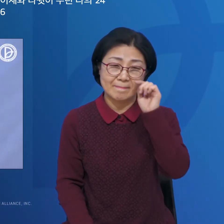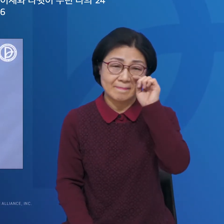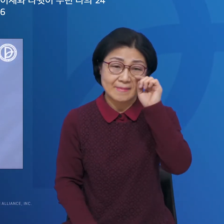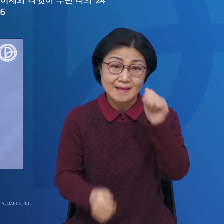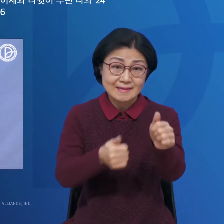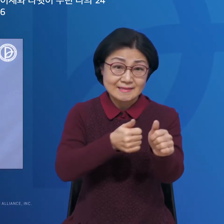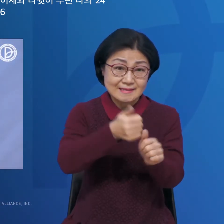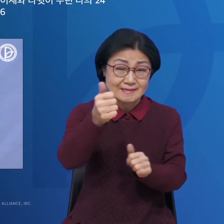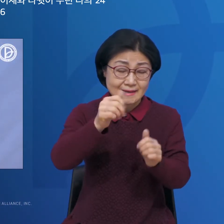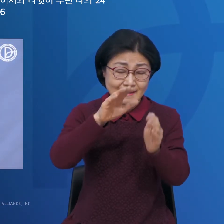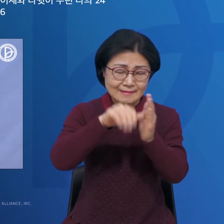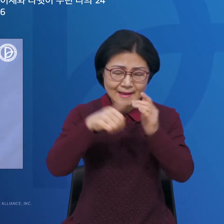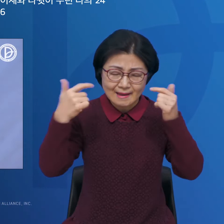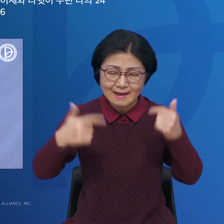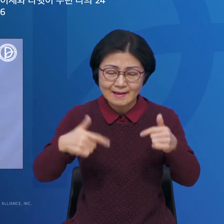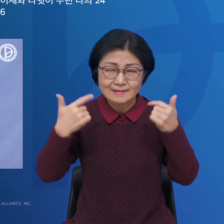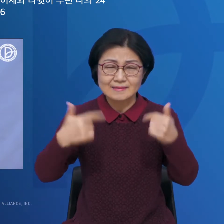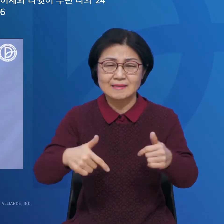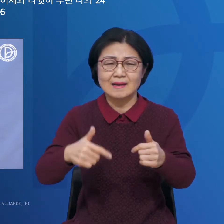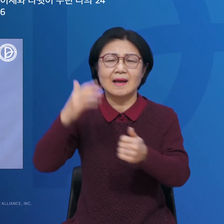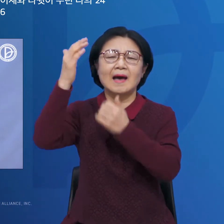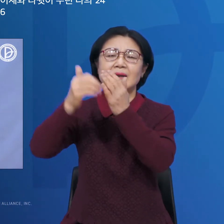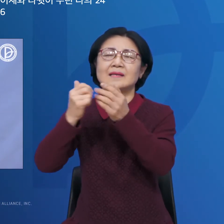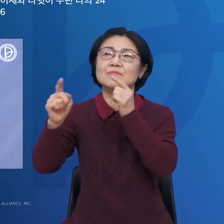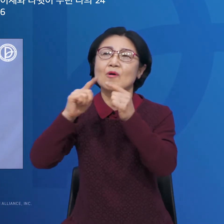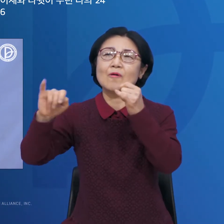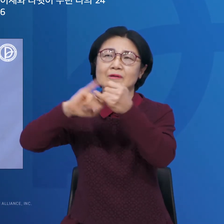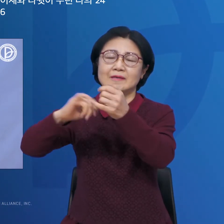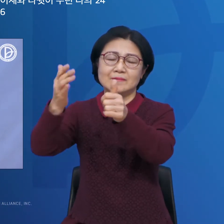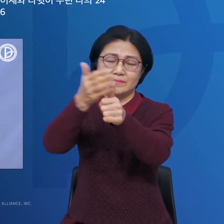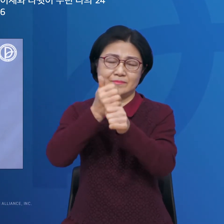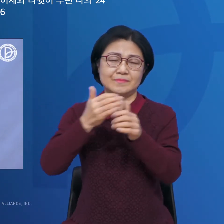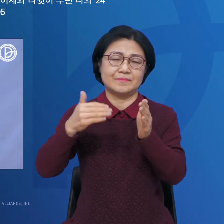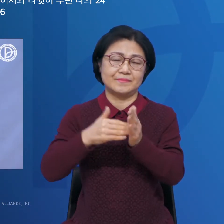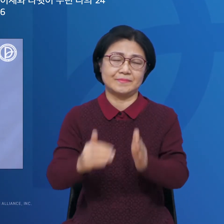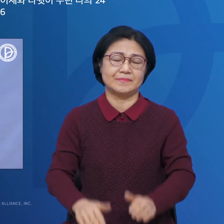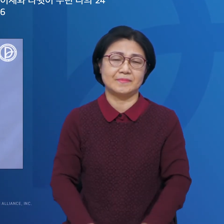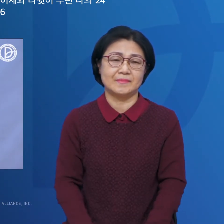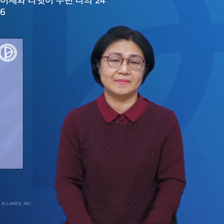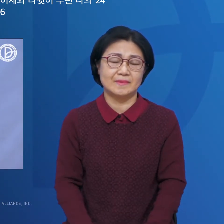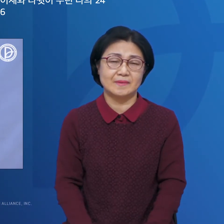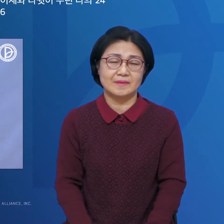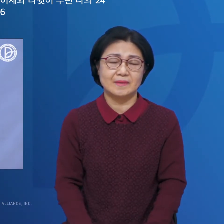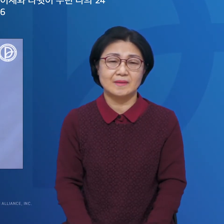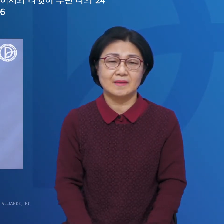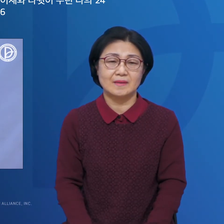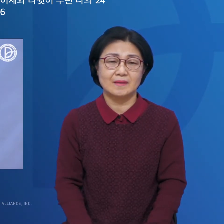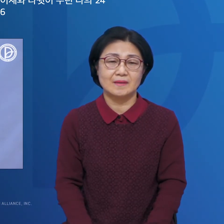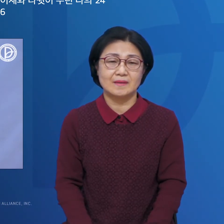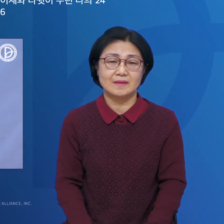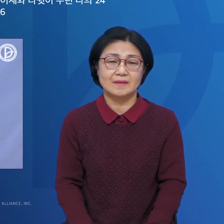he's always held on to this covenant. 자, 모든 길 가는 곳마다